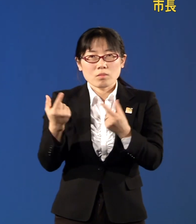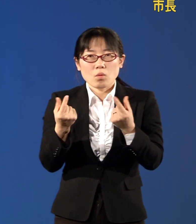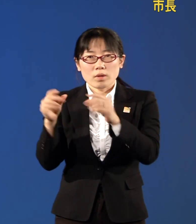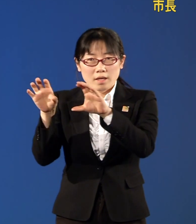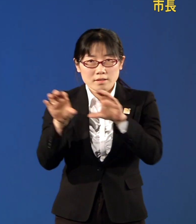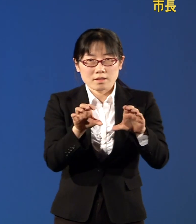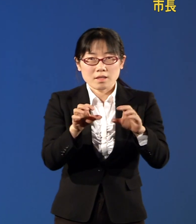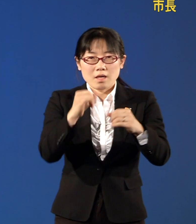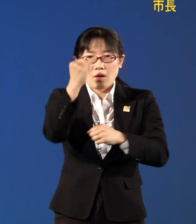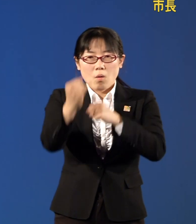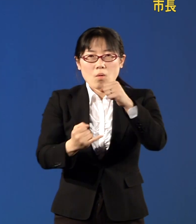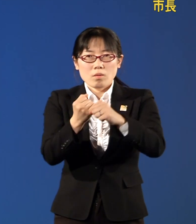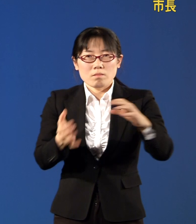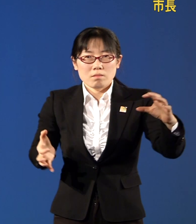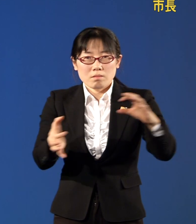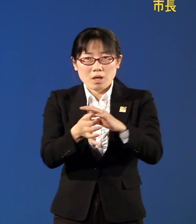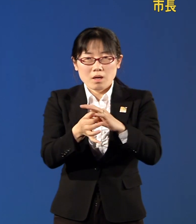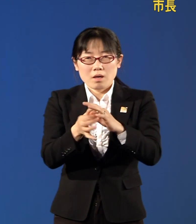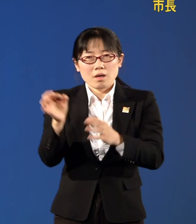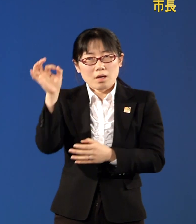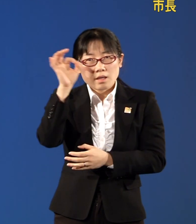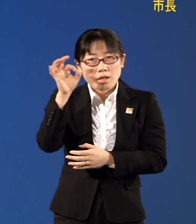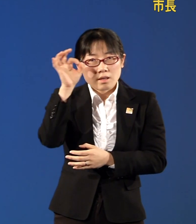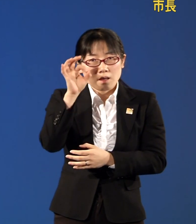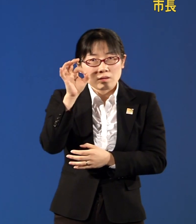ライン開催、こういったようなことも含めて、